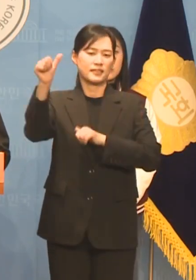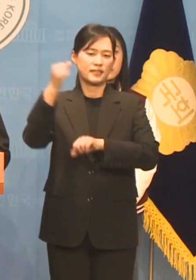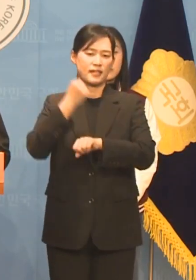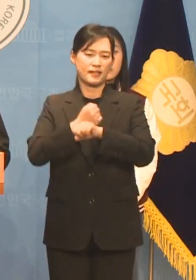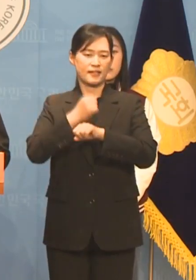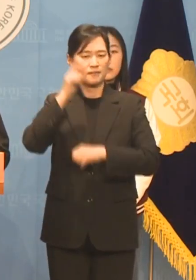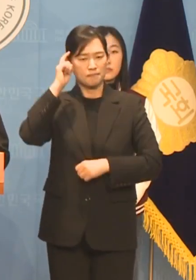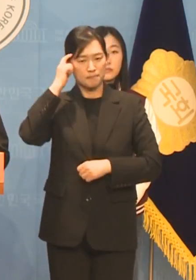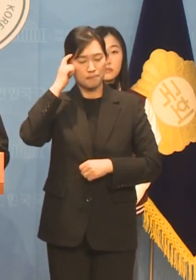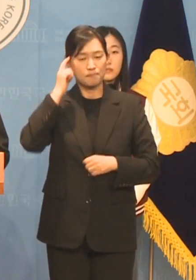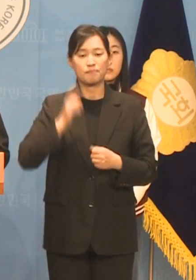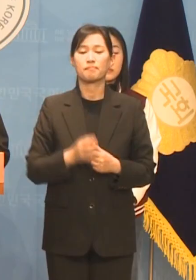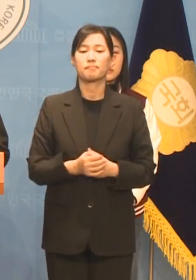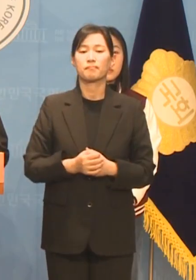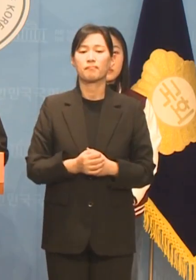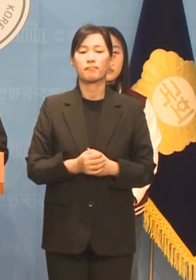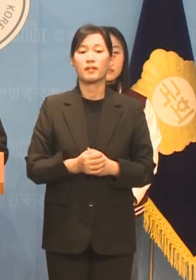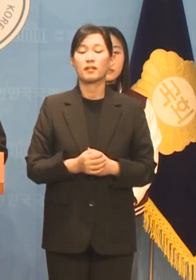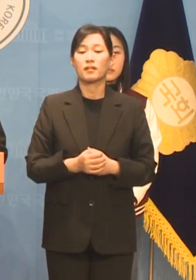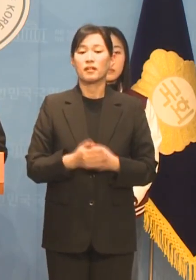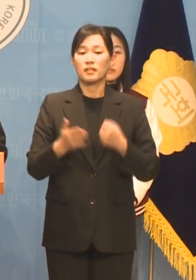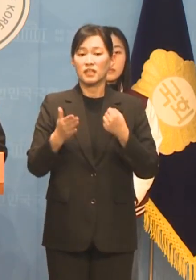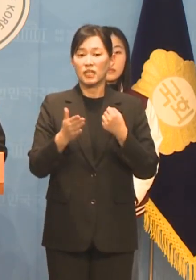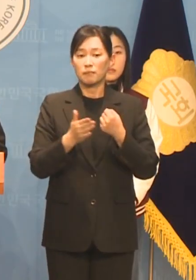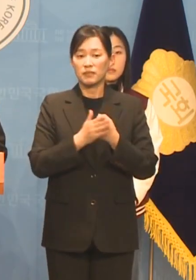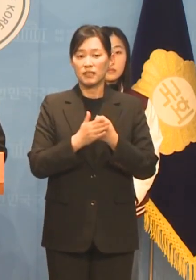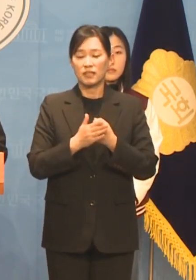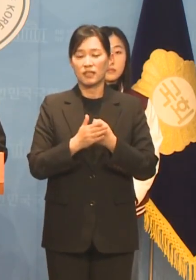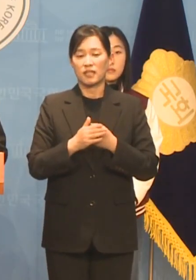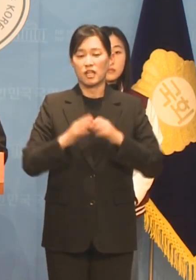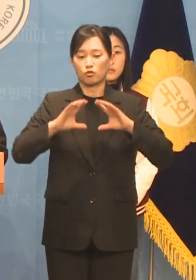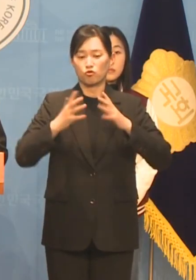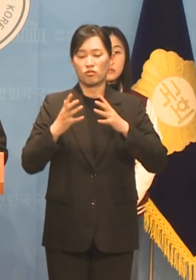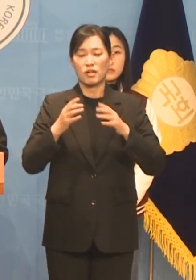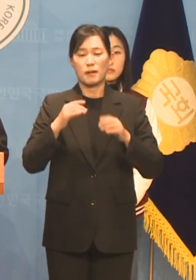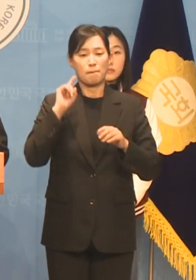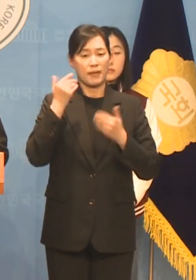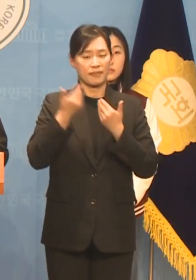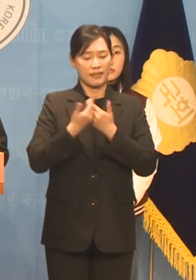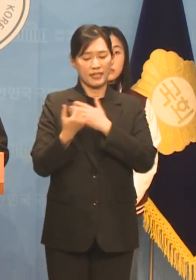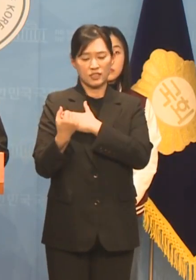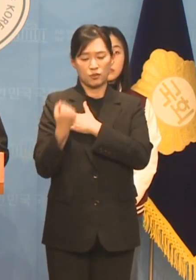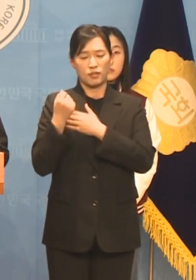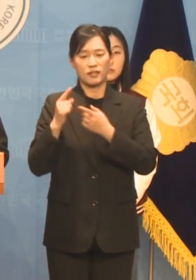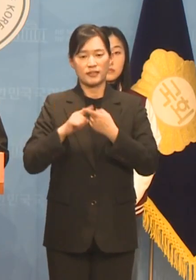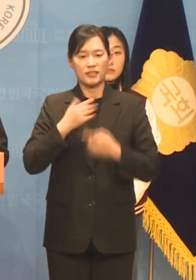것이라고 생각합니다. 그러니 반국가 세력의 민낯을 직시하고